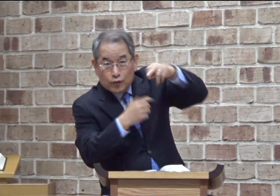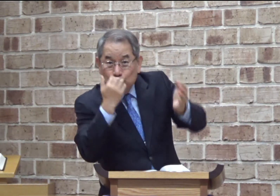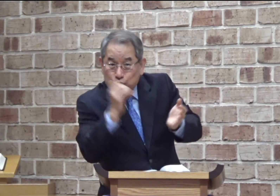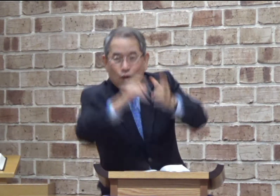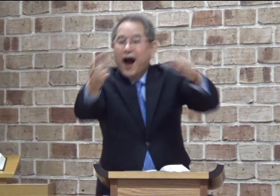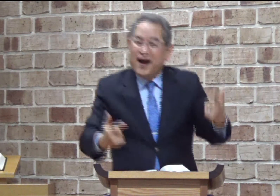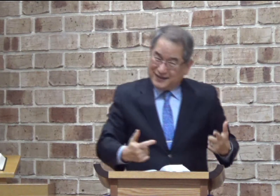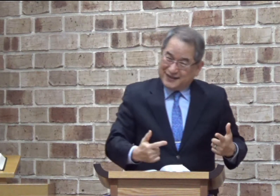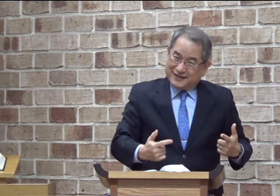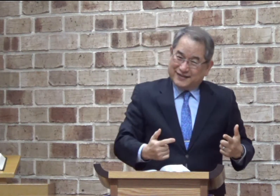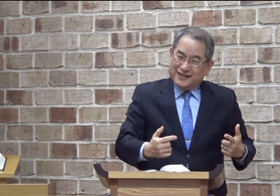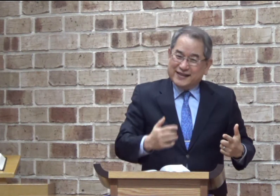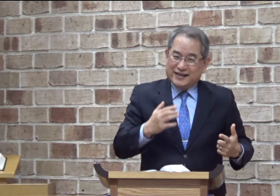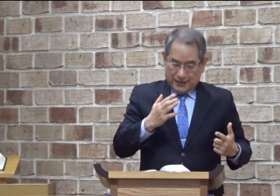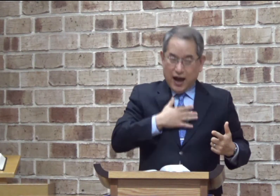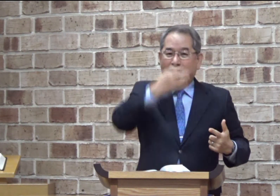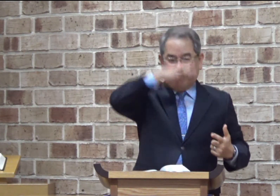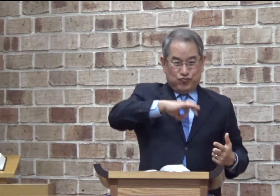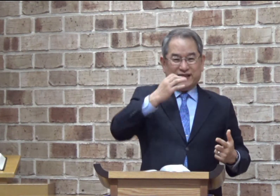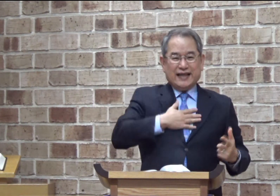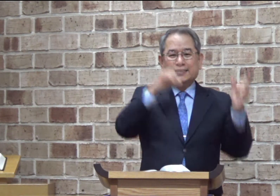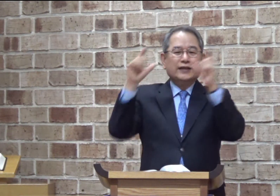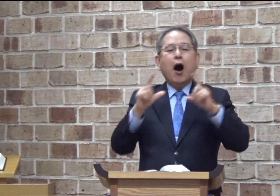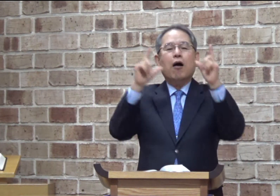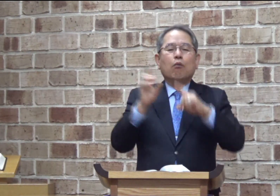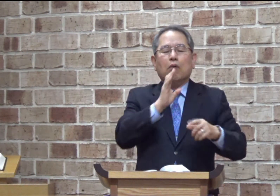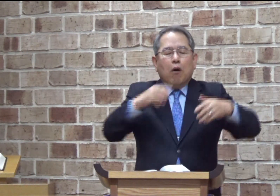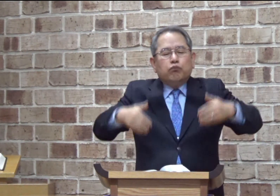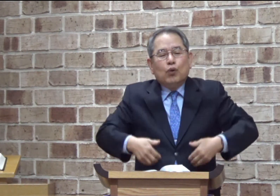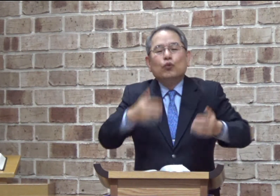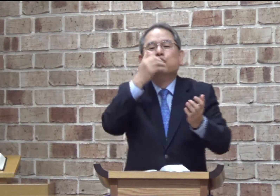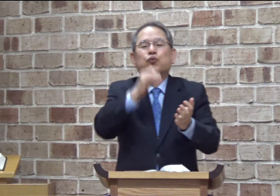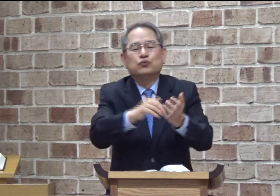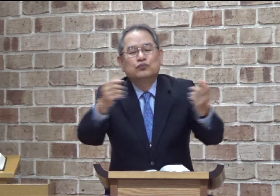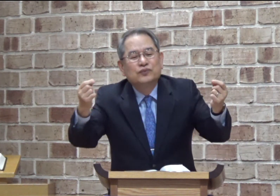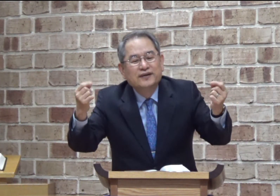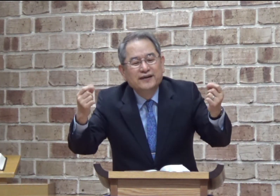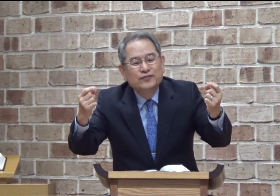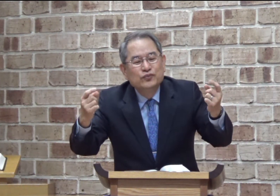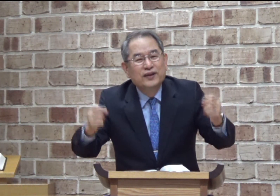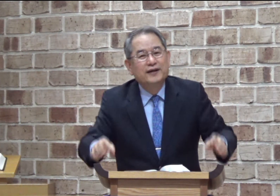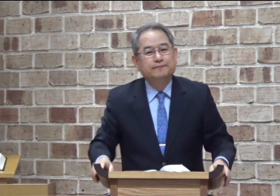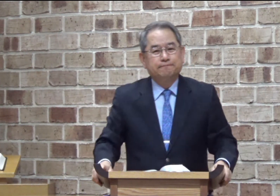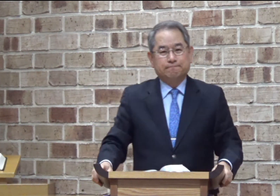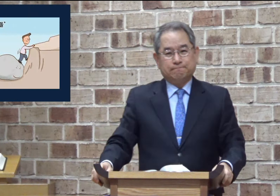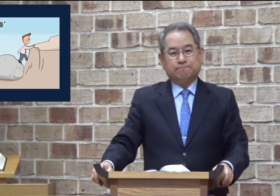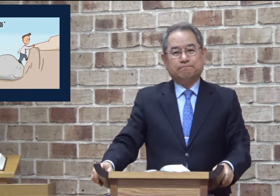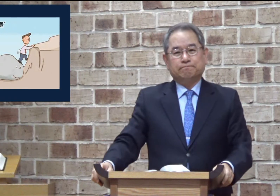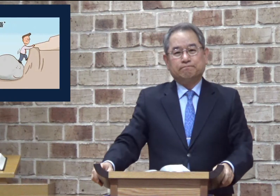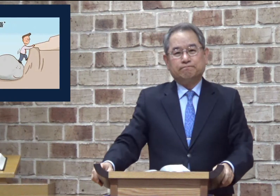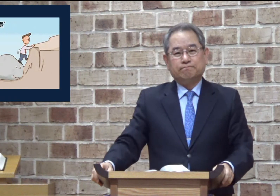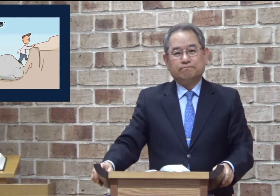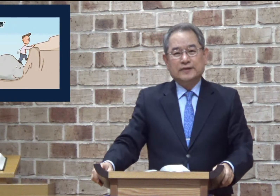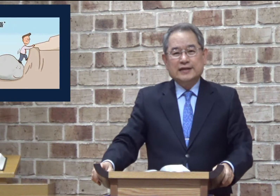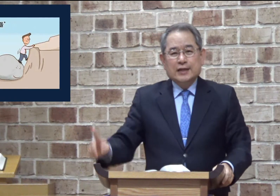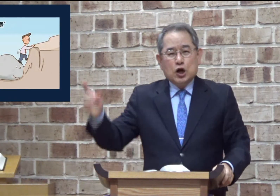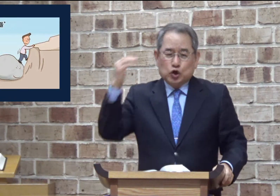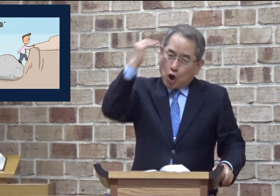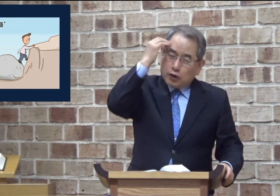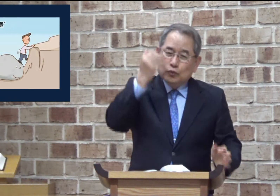되었다고 아들이 걸림돌이 아니라 나에게 꼭 필요한 디딤돌이 되었다고 간증했습니다.